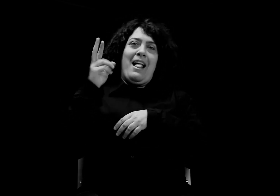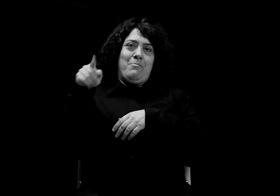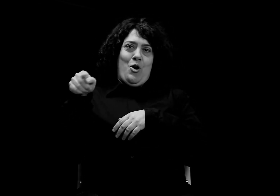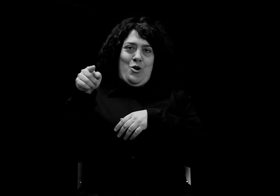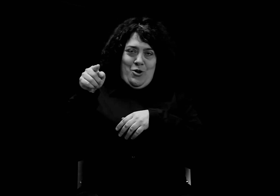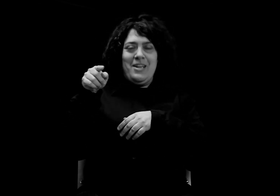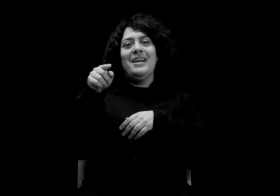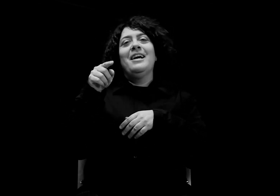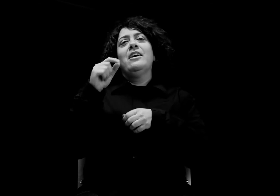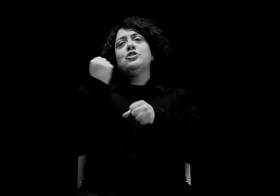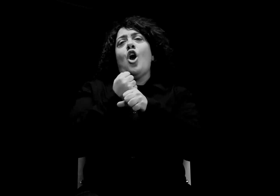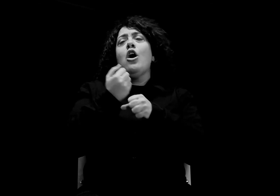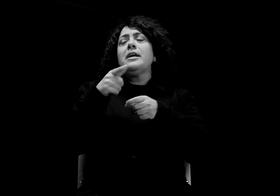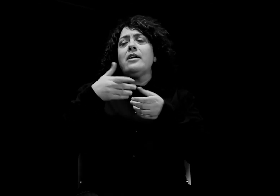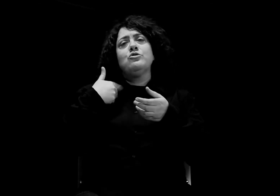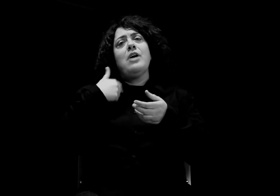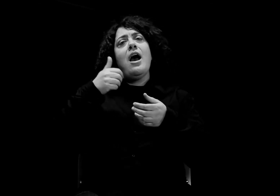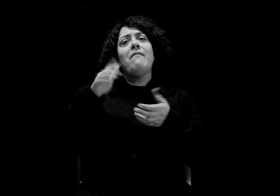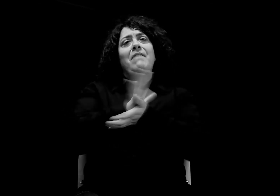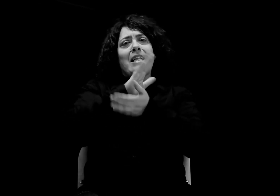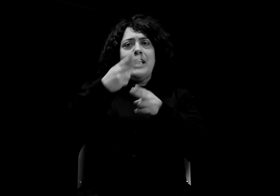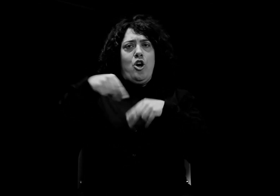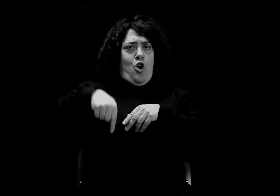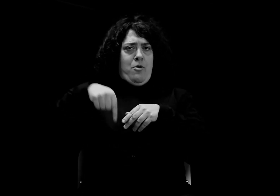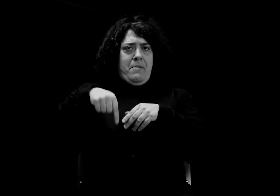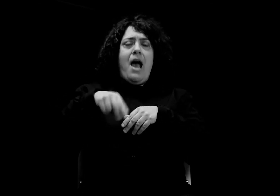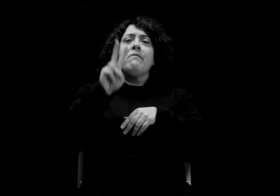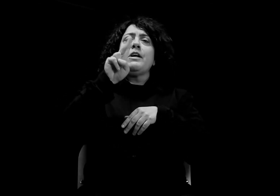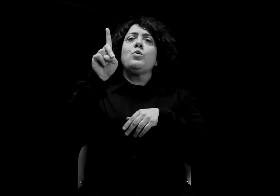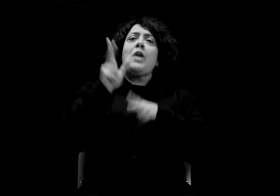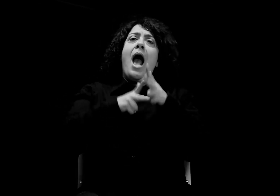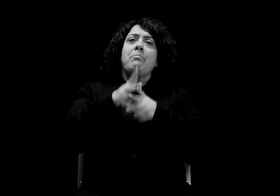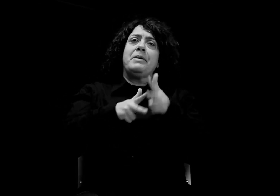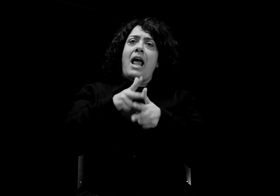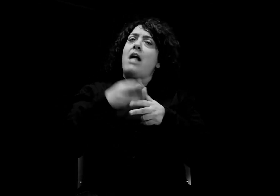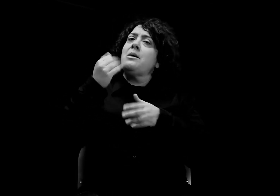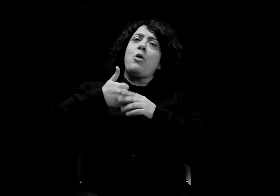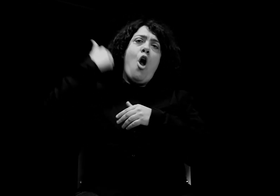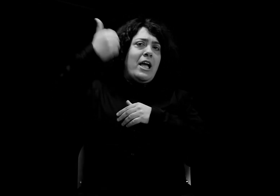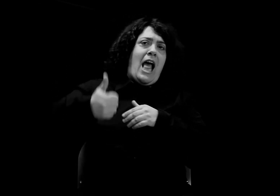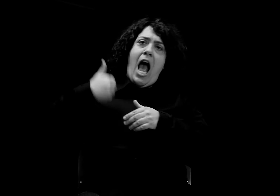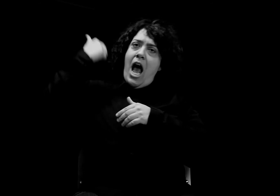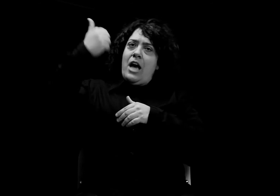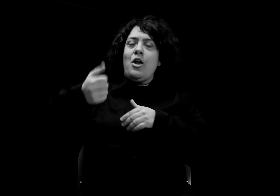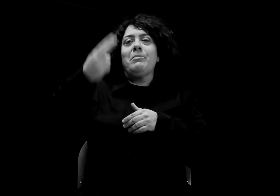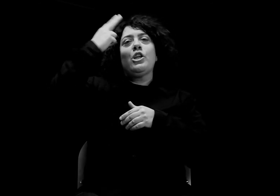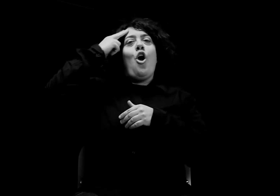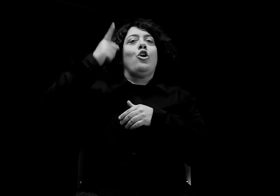romolo e remo la storia di roma fissa al 21 aprile la festa che li commemora ogni anno come padri